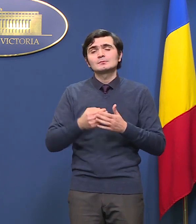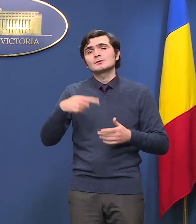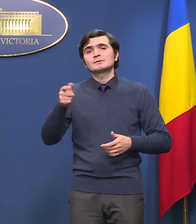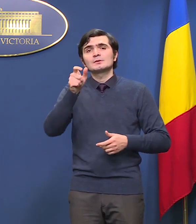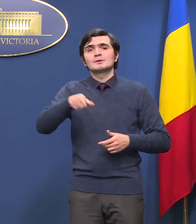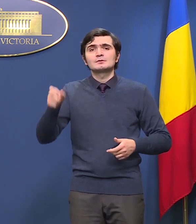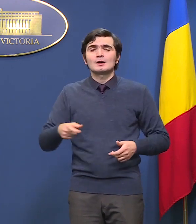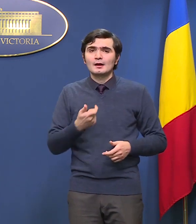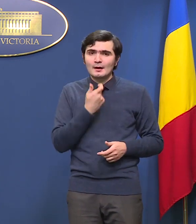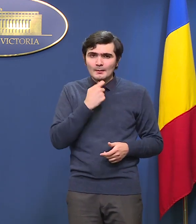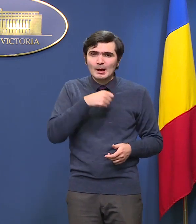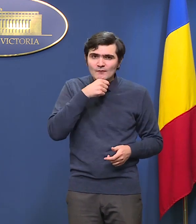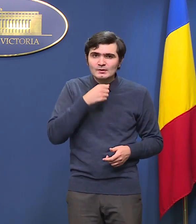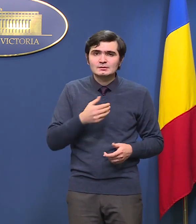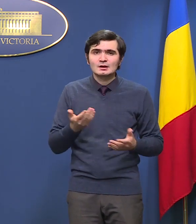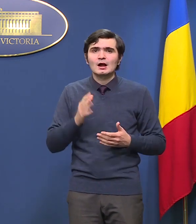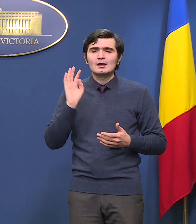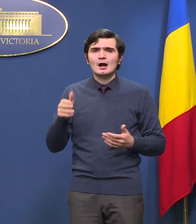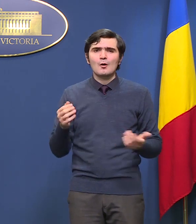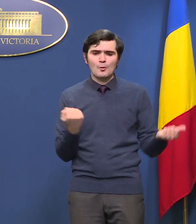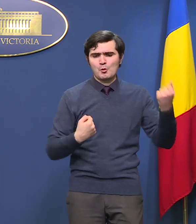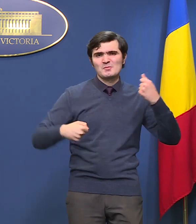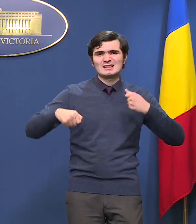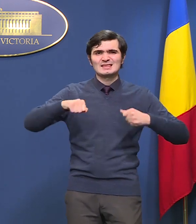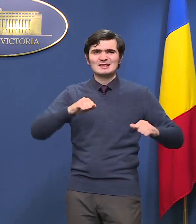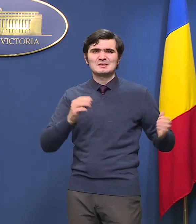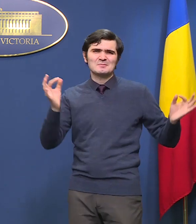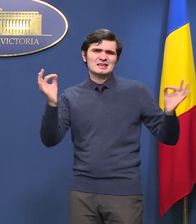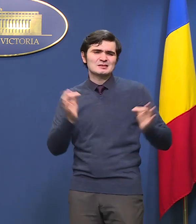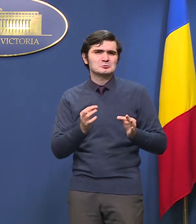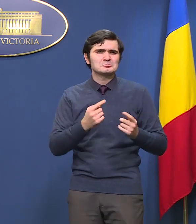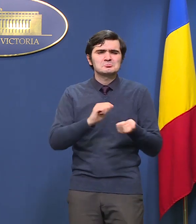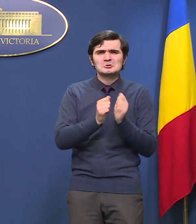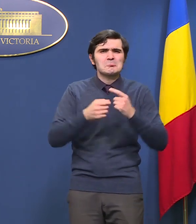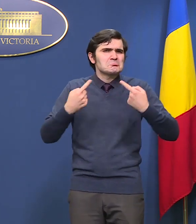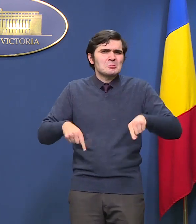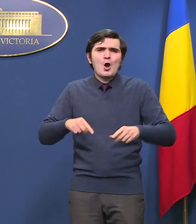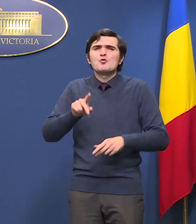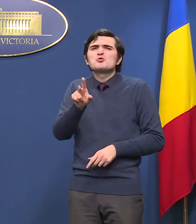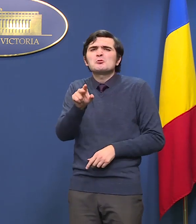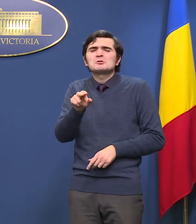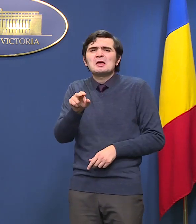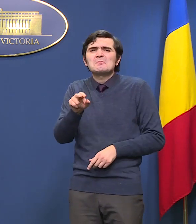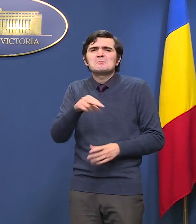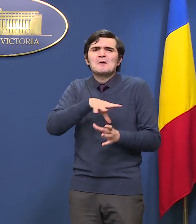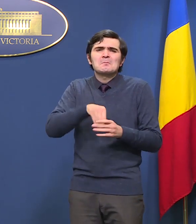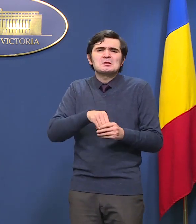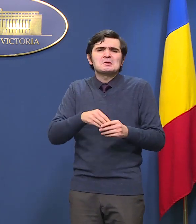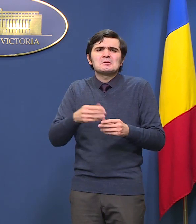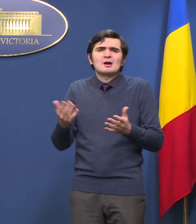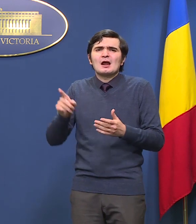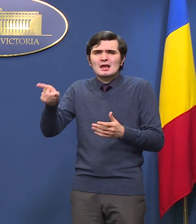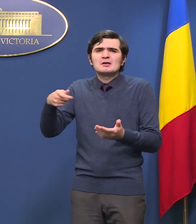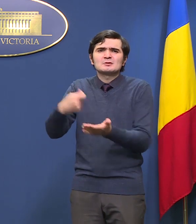vârstă care, de asemenea, au un nivel de mobilitate scăzut, nu au rude apropiate care să le facă achiziția